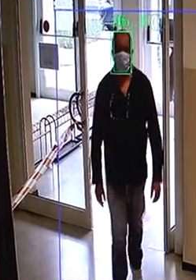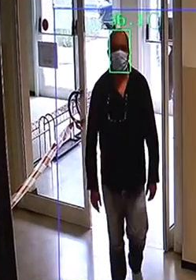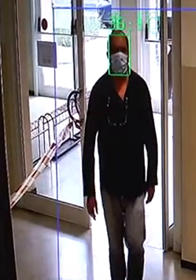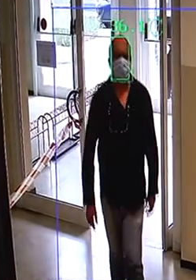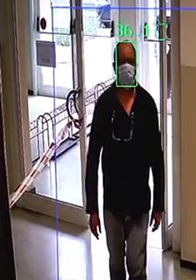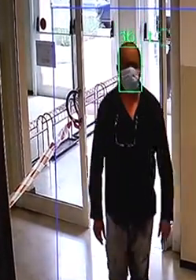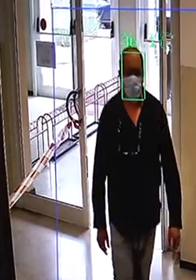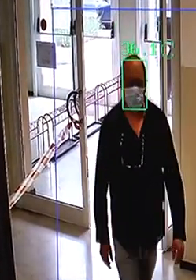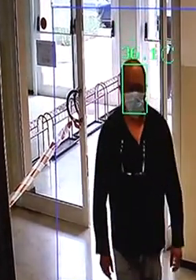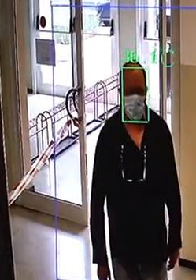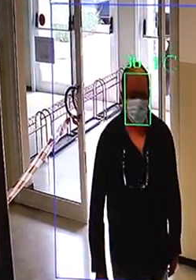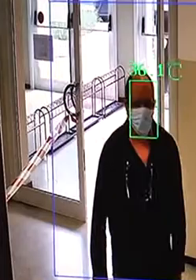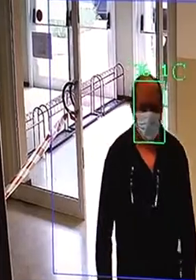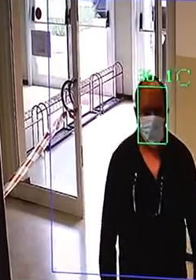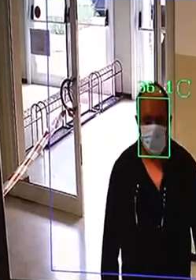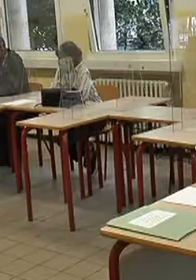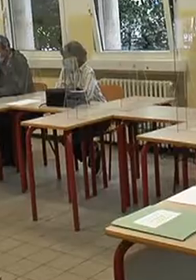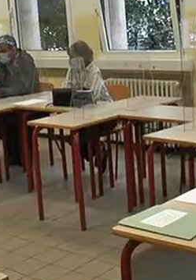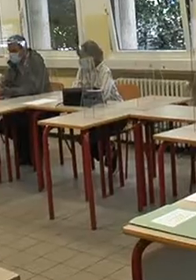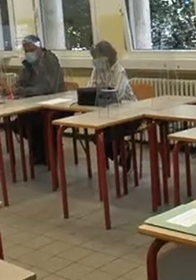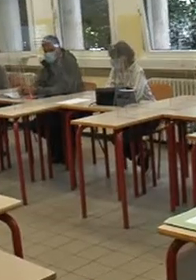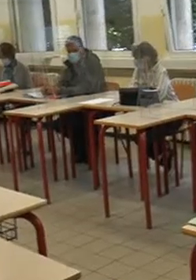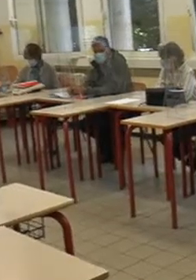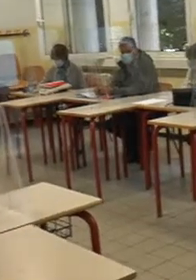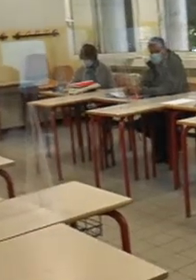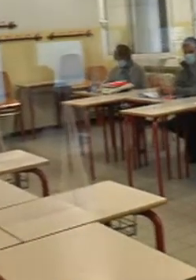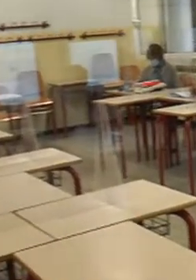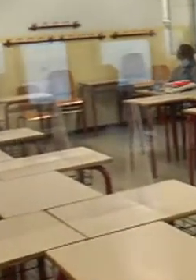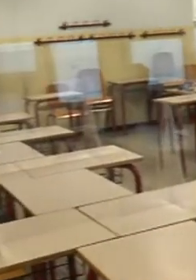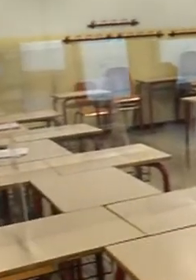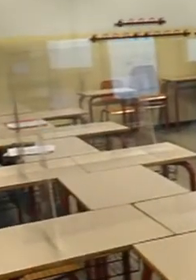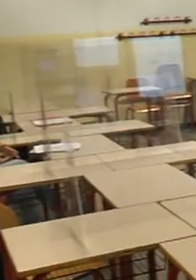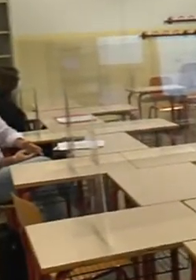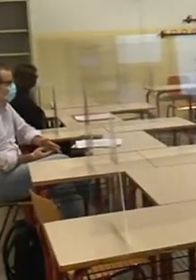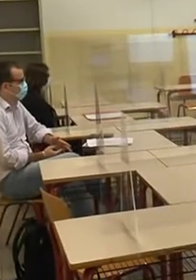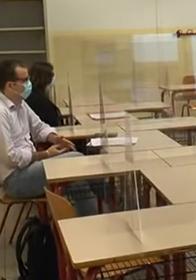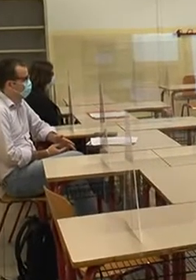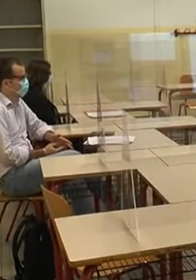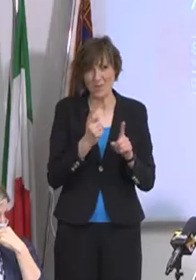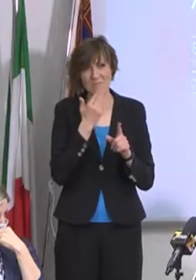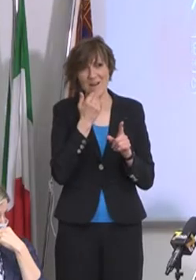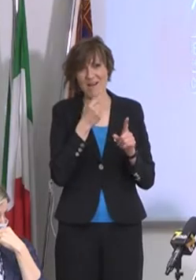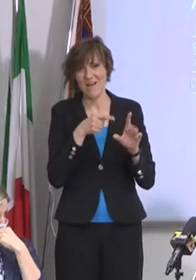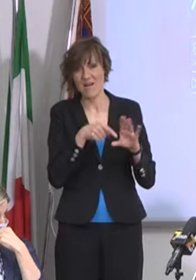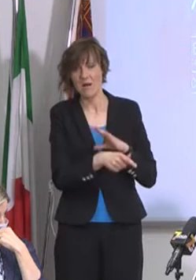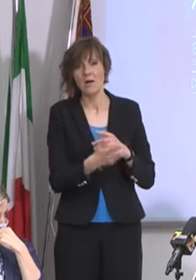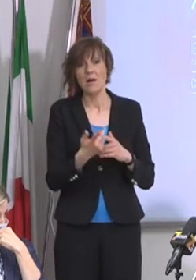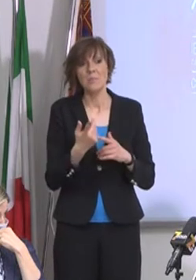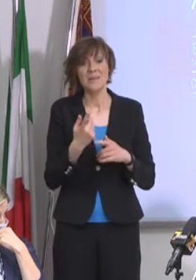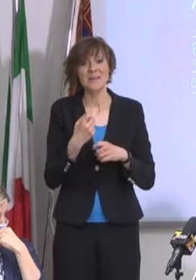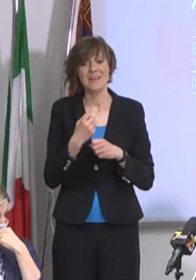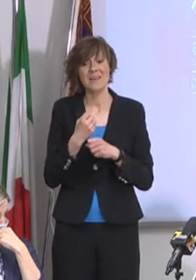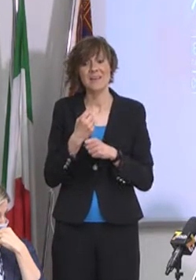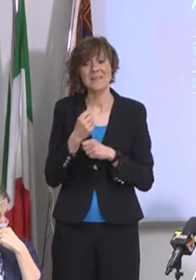possa permettere di far perdere agli studenti soltanto tre giorni di scuola lasciando spazio ai seggi prendono in carico la scuola e